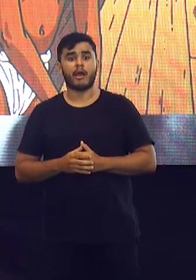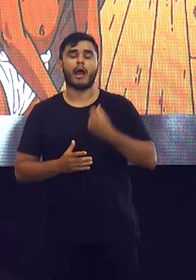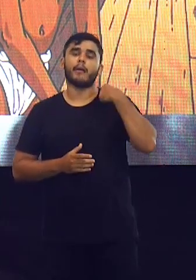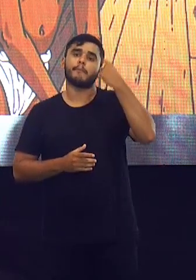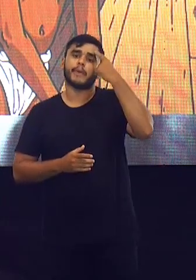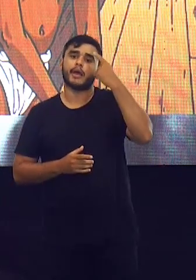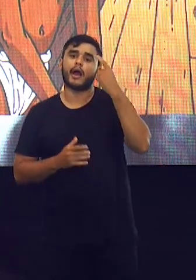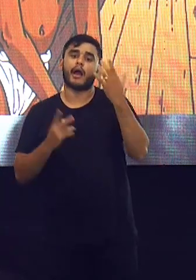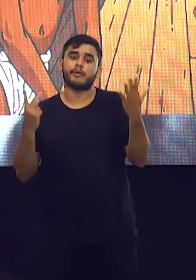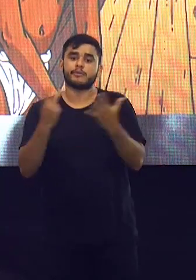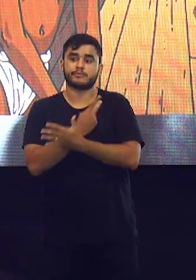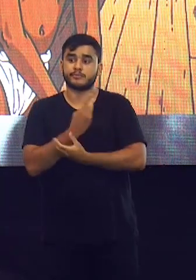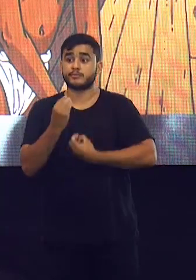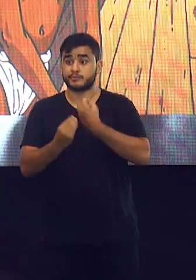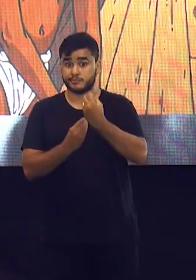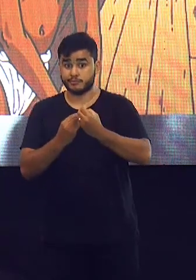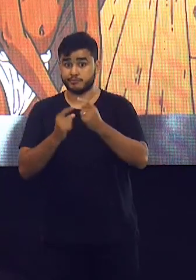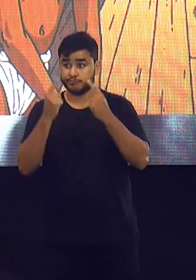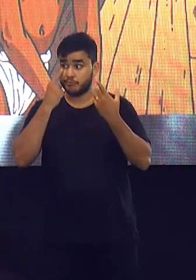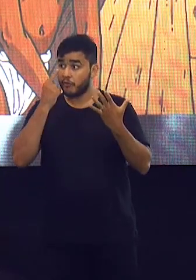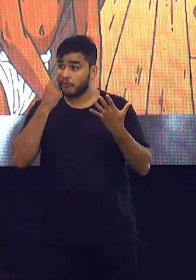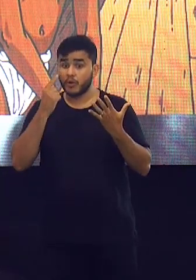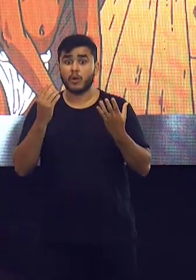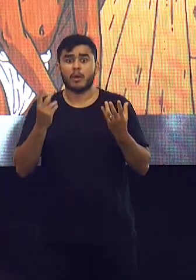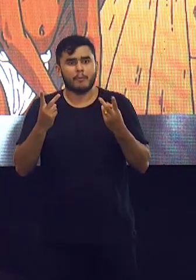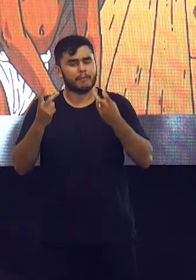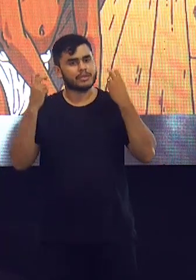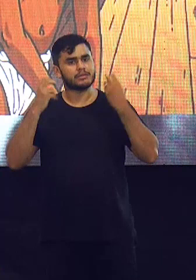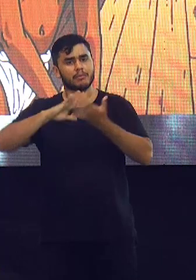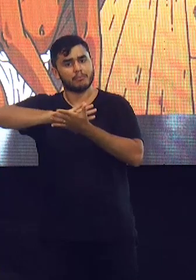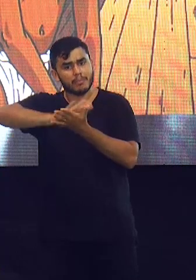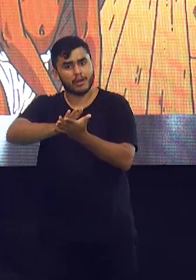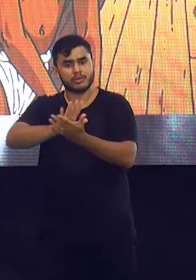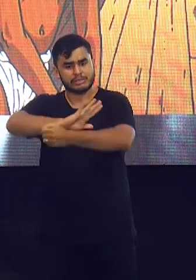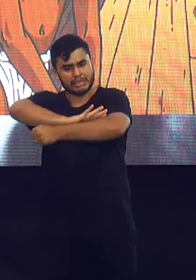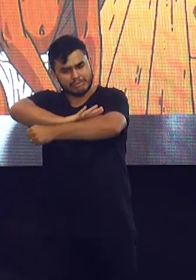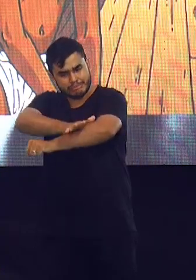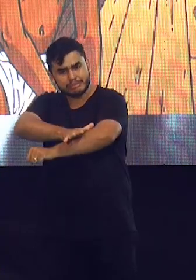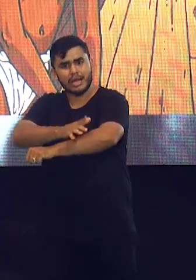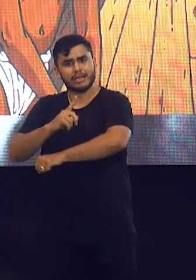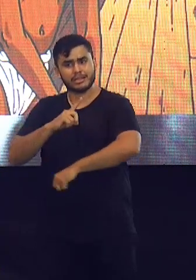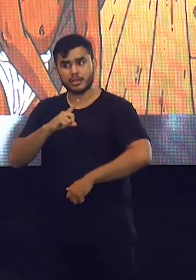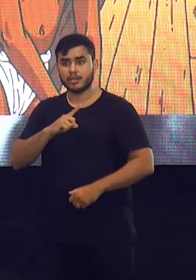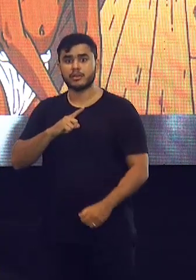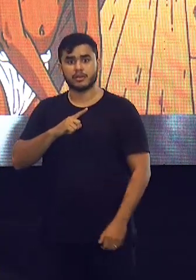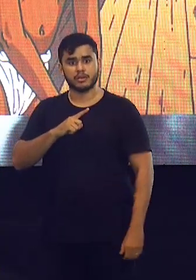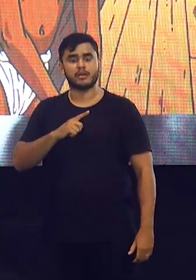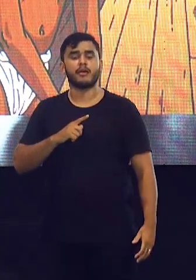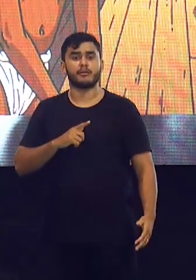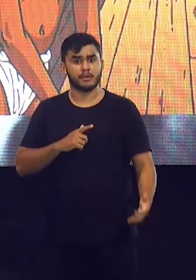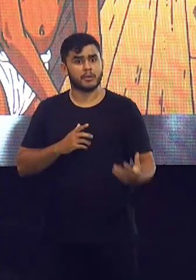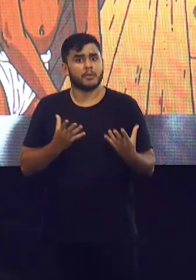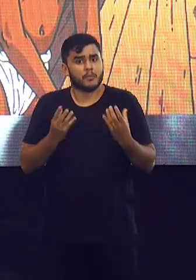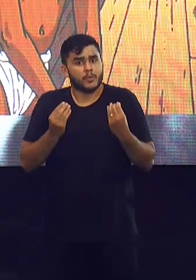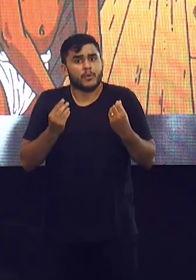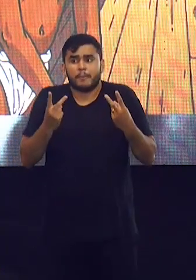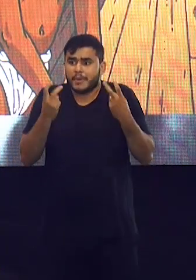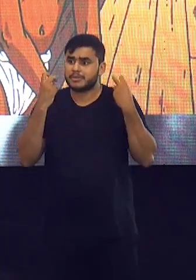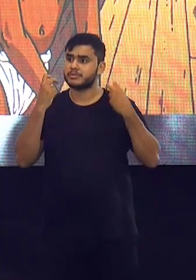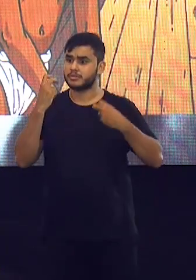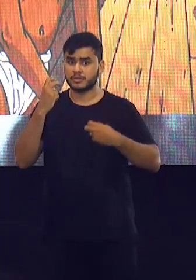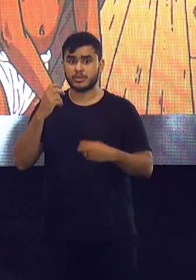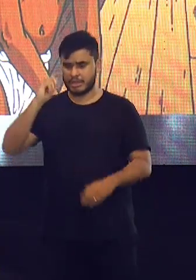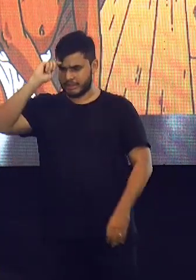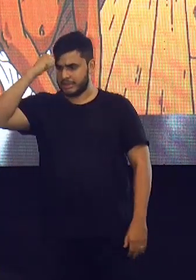gente relaxar um pouquinho, para brincar um pouco com essa ideia do racismo inverso e de que o